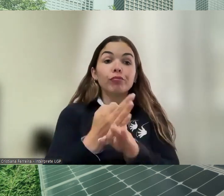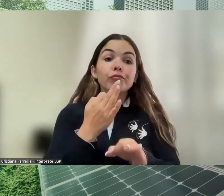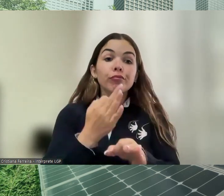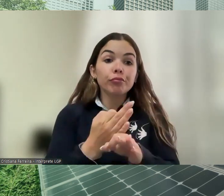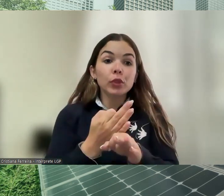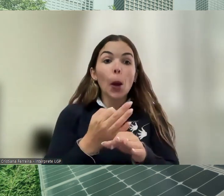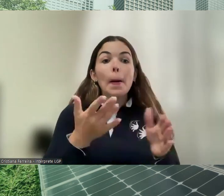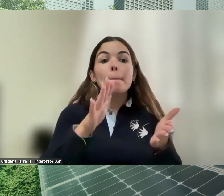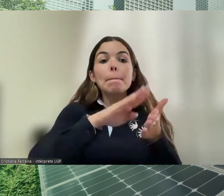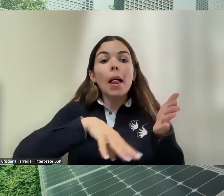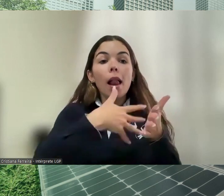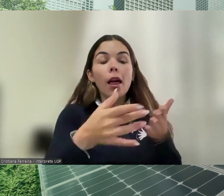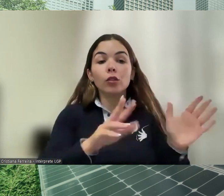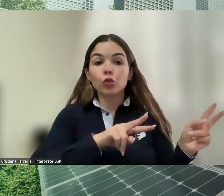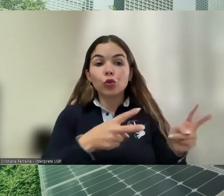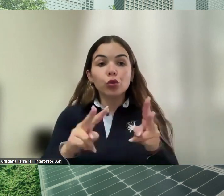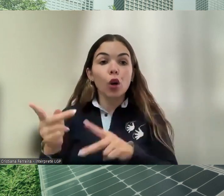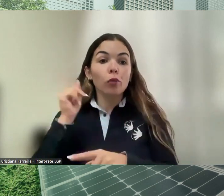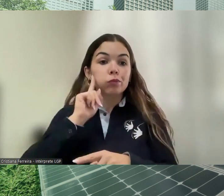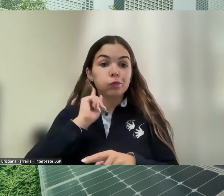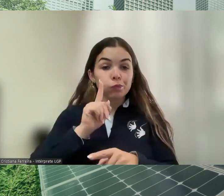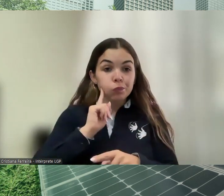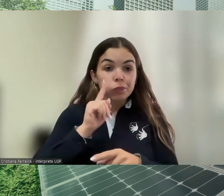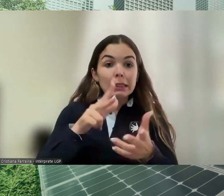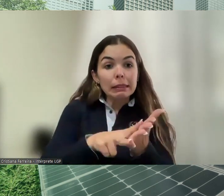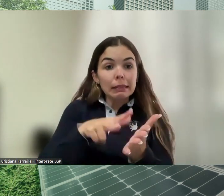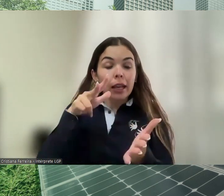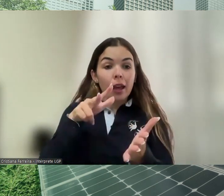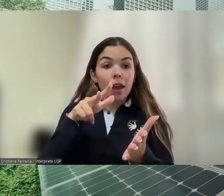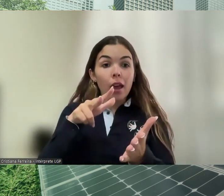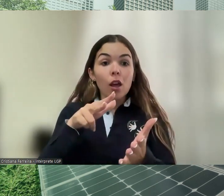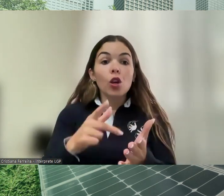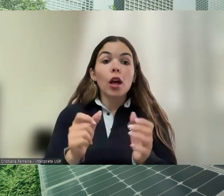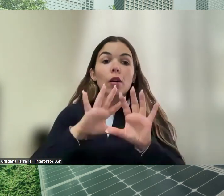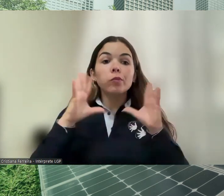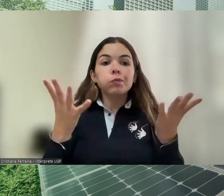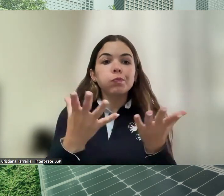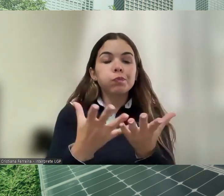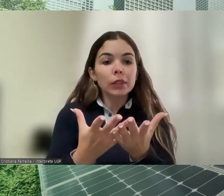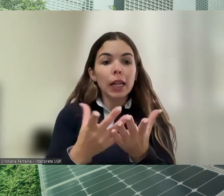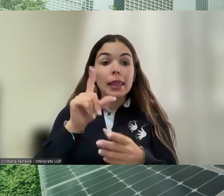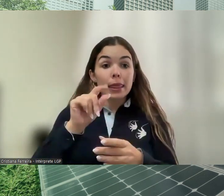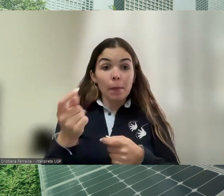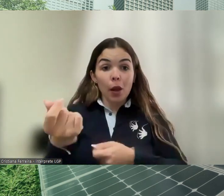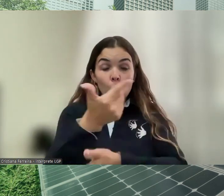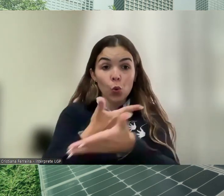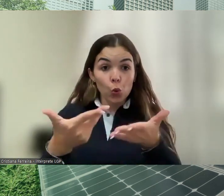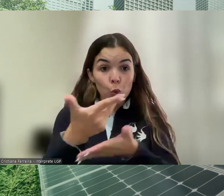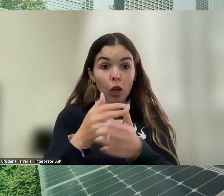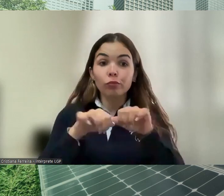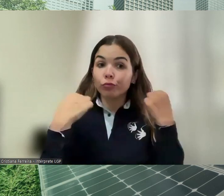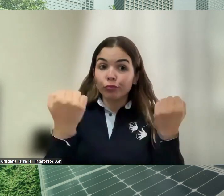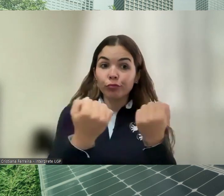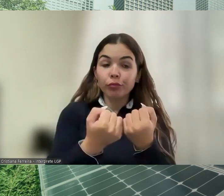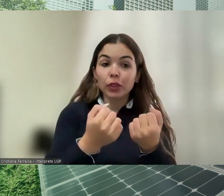do INA, destacando a importância de uma abordagem holística que abrange as dimensões social, ambiental e económica para uma